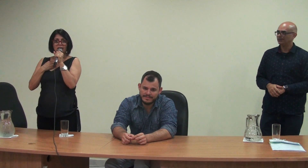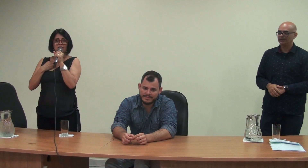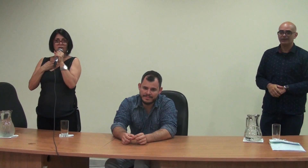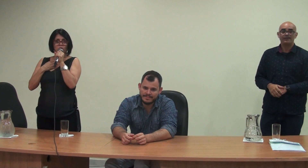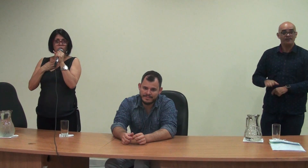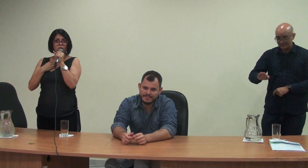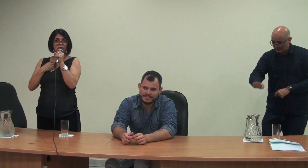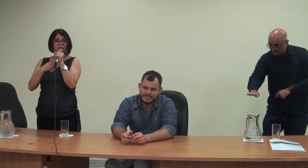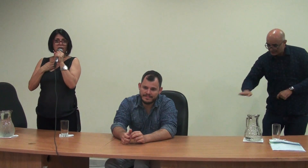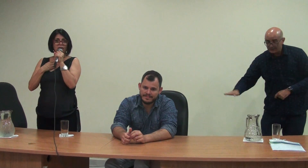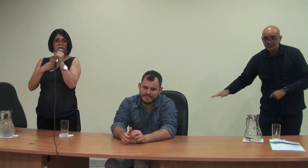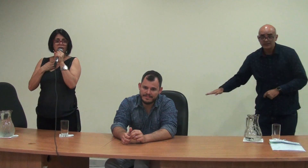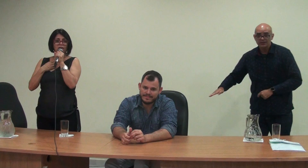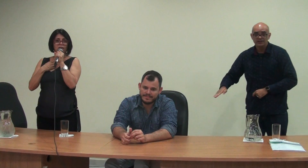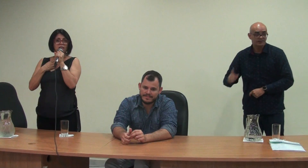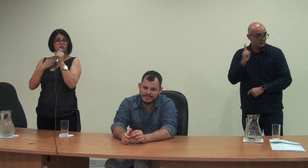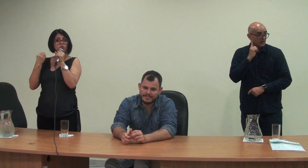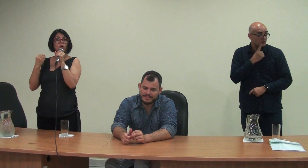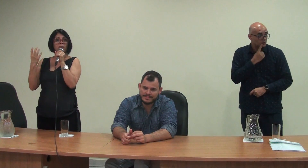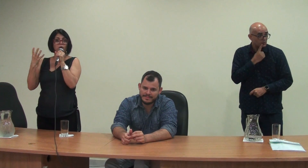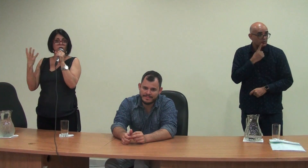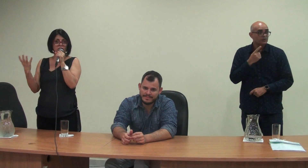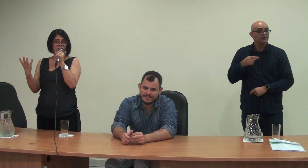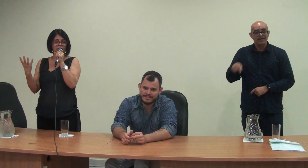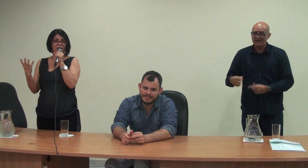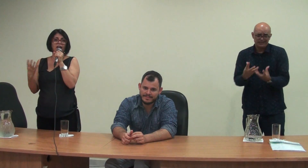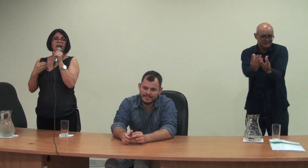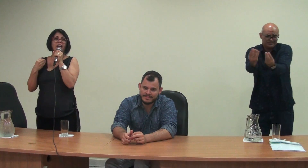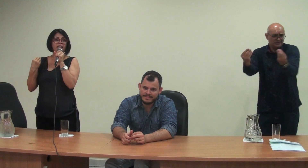A criança surda, em sua